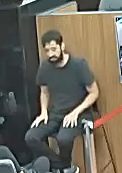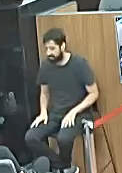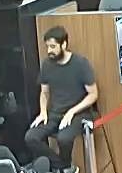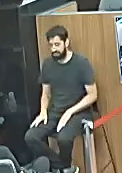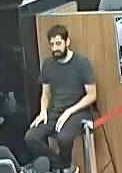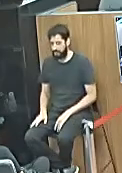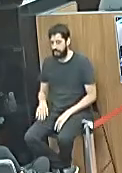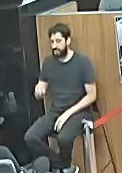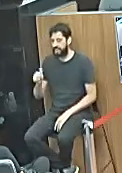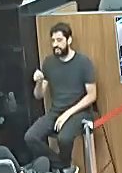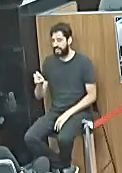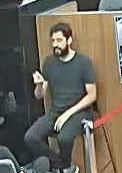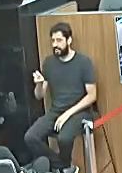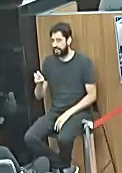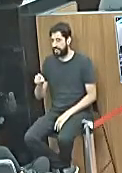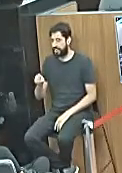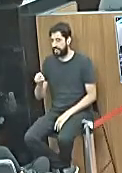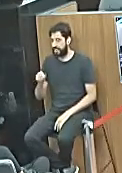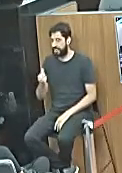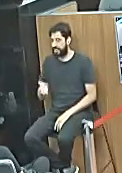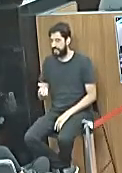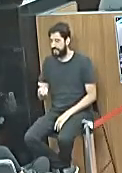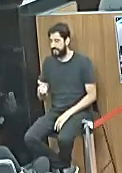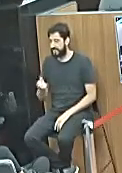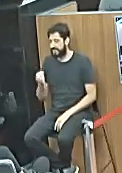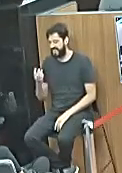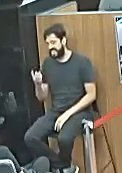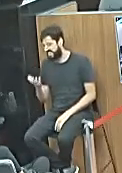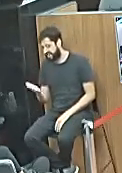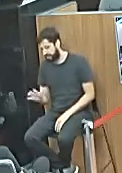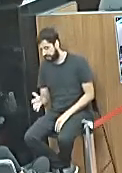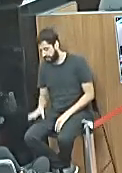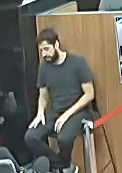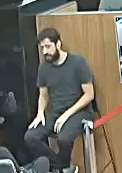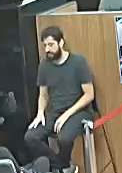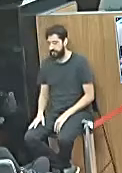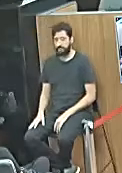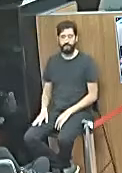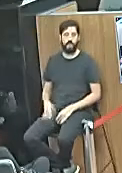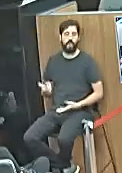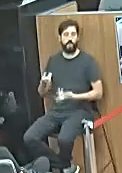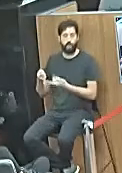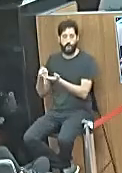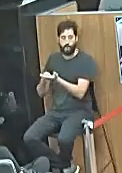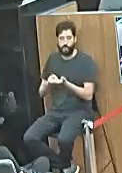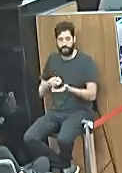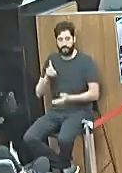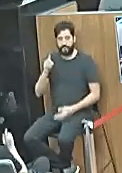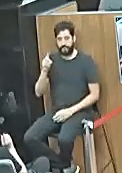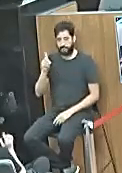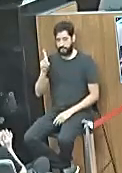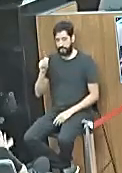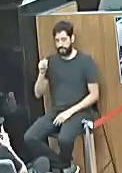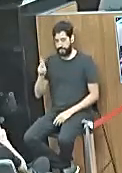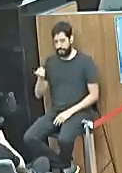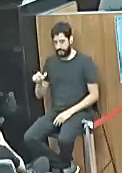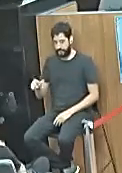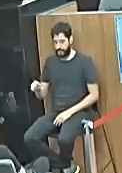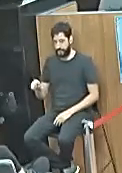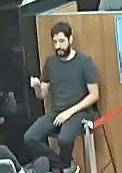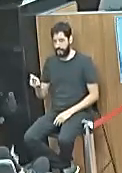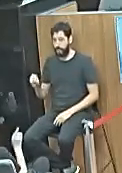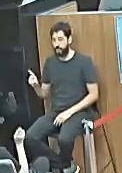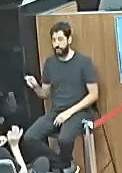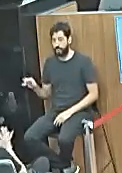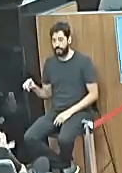né hoje é o dia da cultura nacional parabéns maria eu convido agora daniela rodrigues caldas leite in natura do